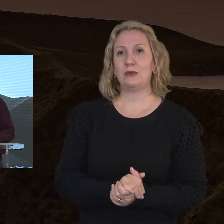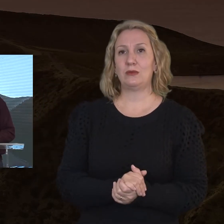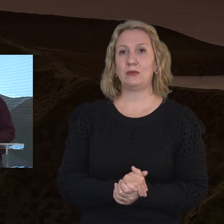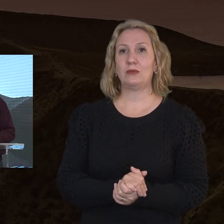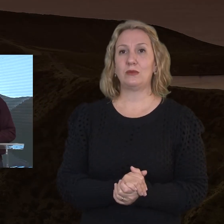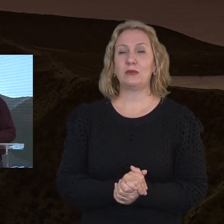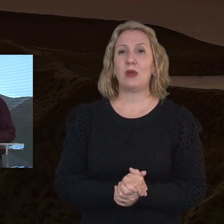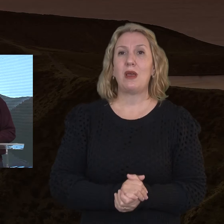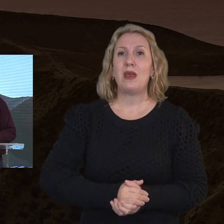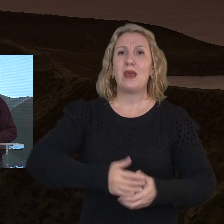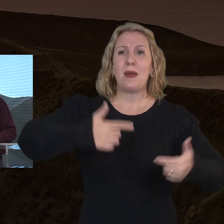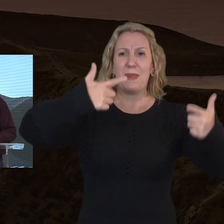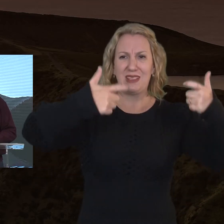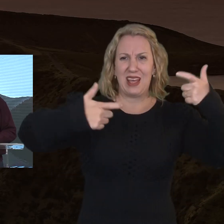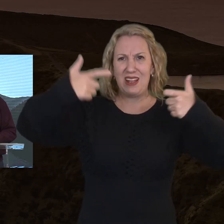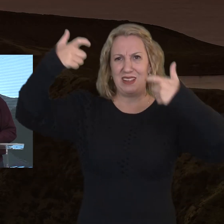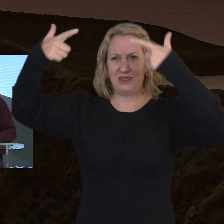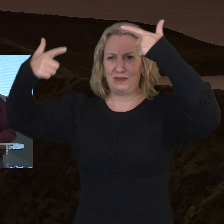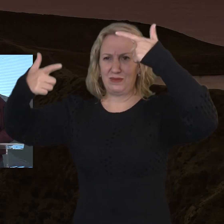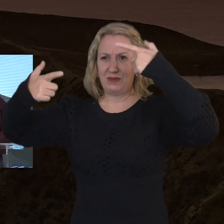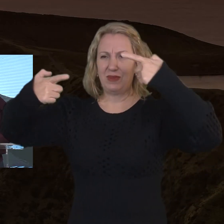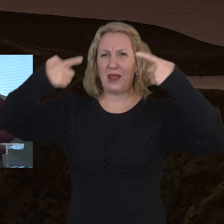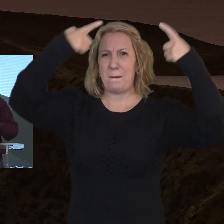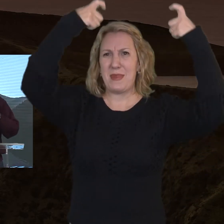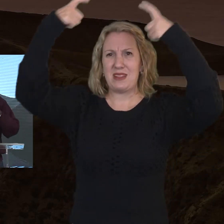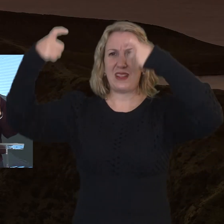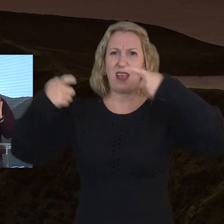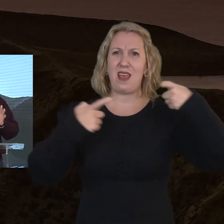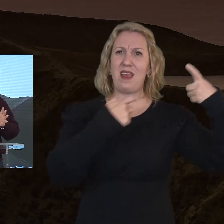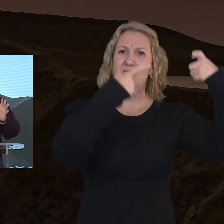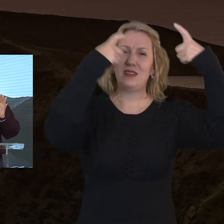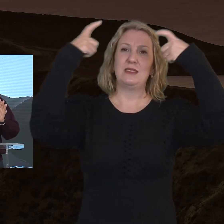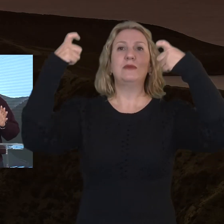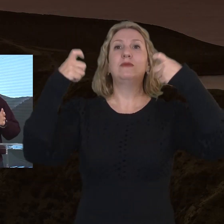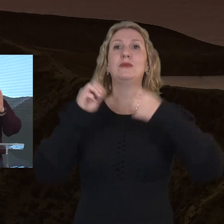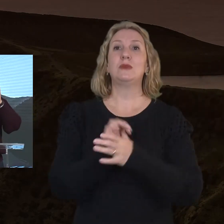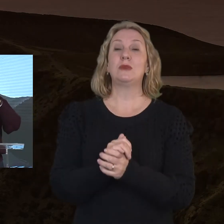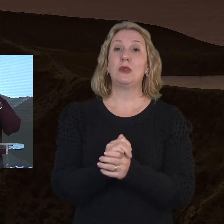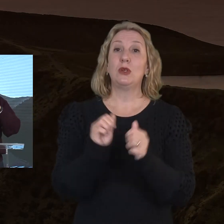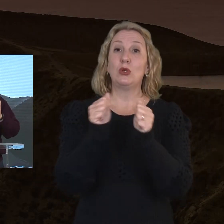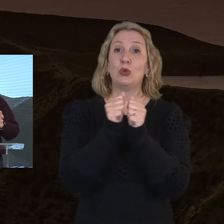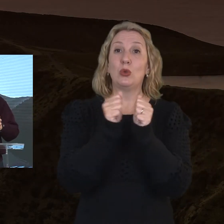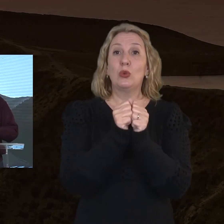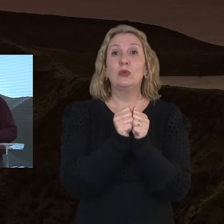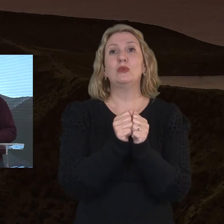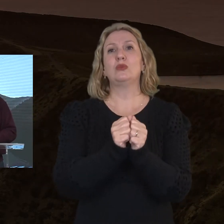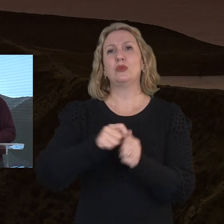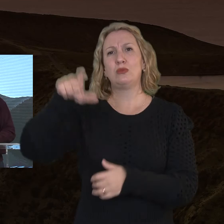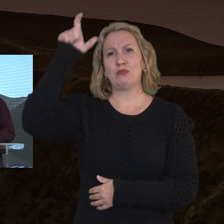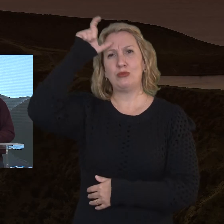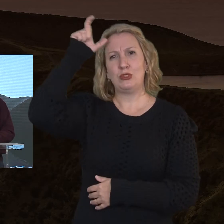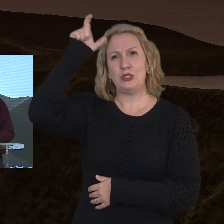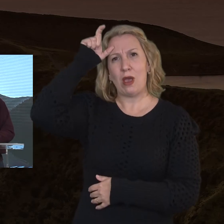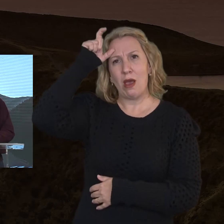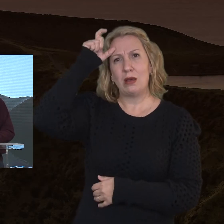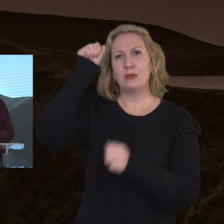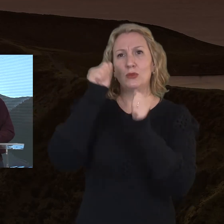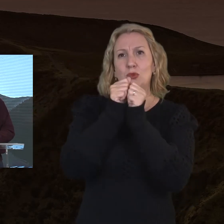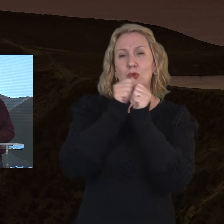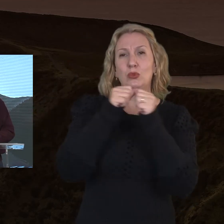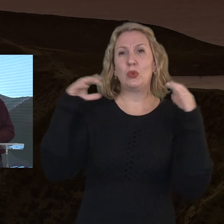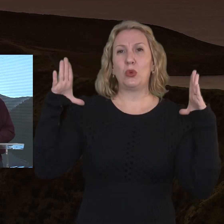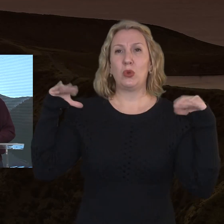céu miguel e seus anjos lutando contra o diabo e seus anjos e o diabo e seus anjos são jogadas para terra e neste momento satanás